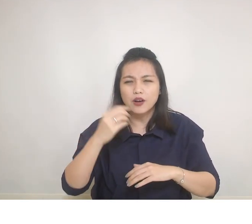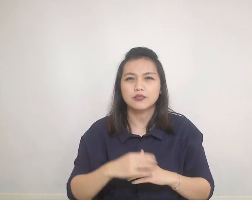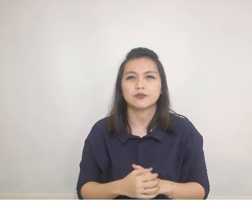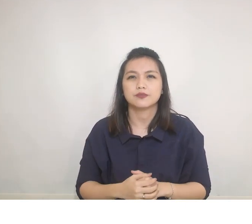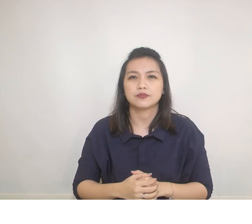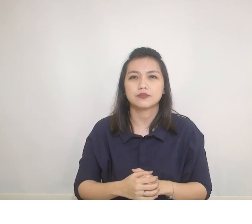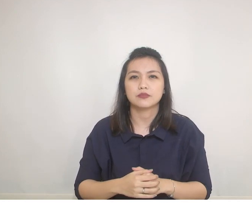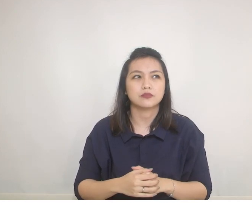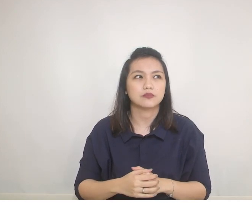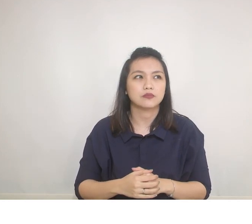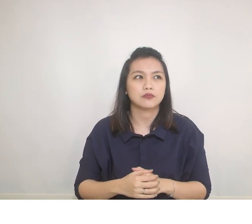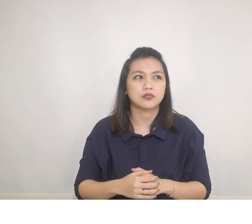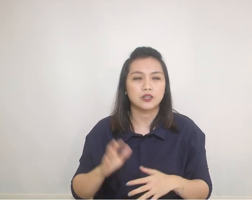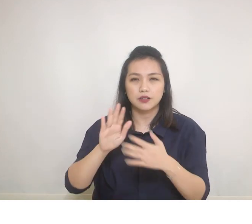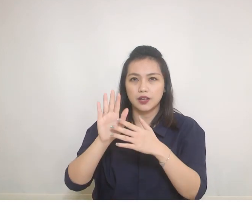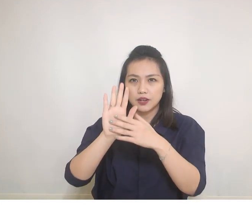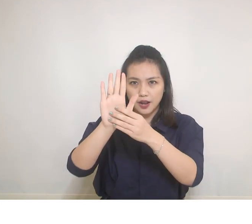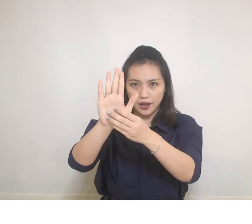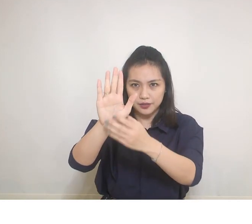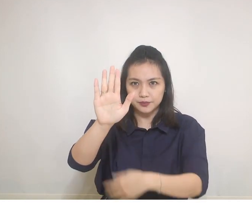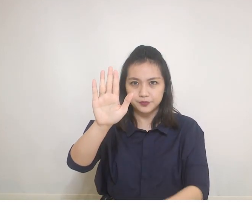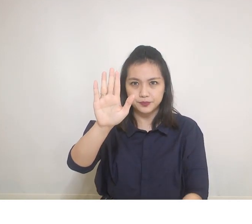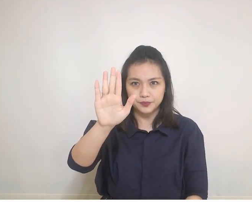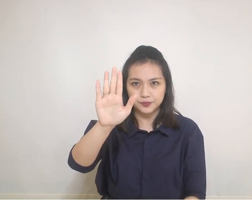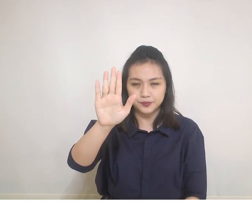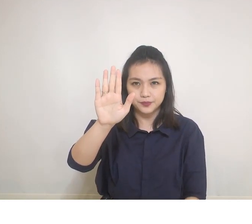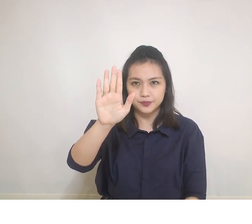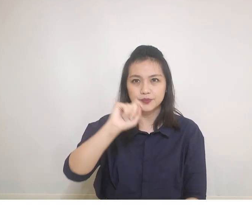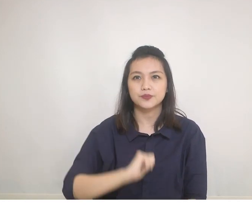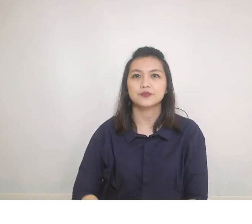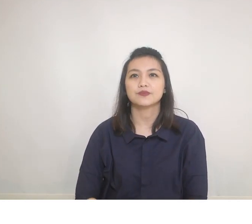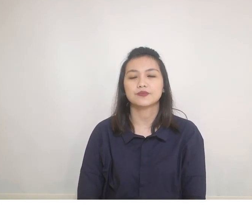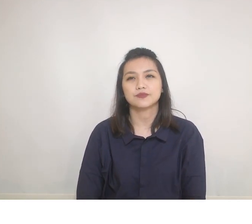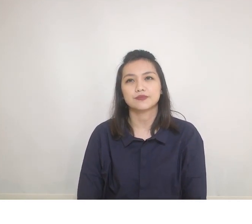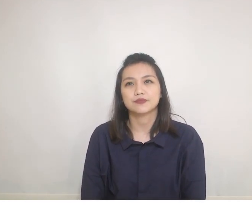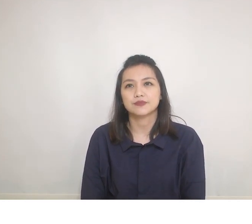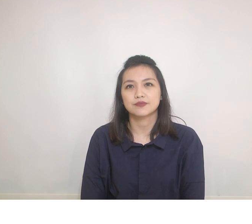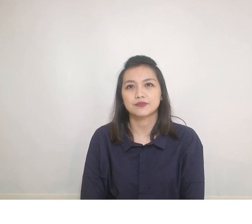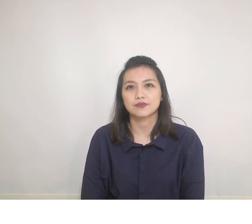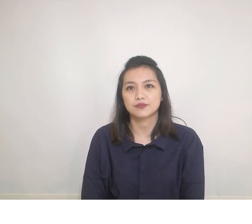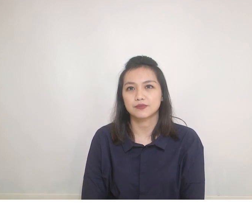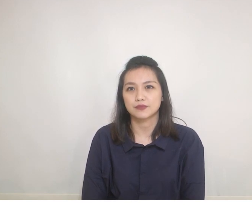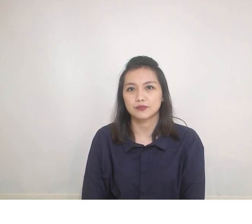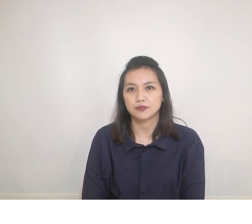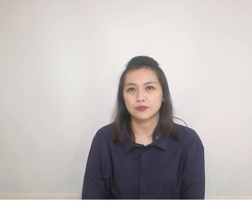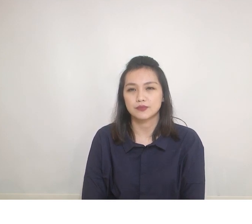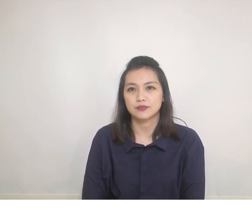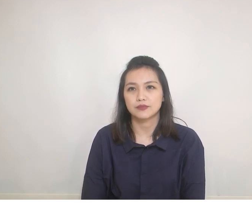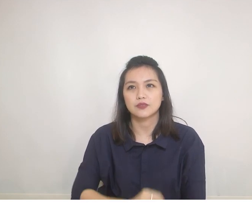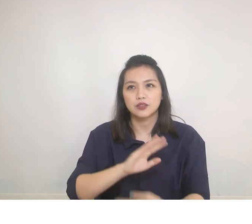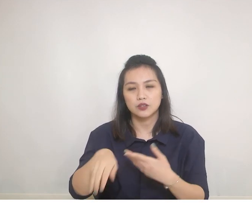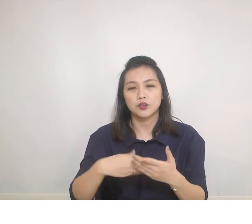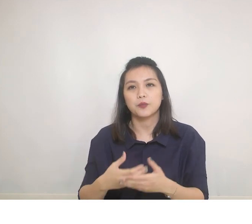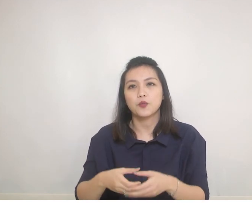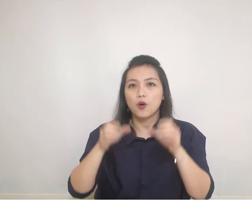berdoa, saat ini juga tidak ada orang yang terjerat dengan cinta akan uang. Tidak ada orang-orang yang benar-benar rindunya